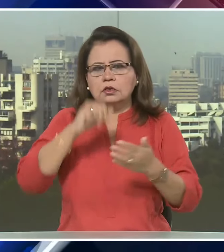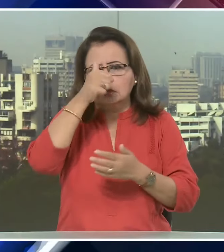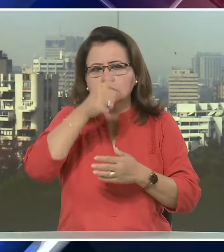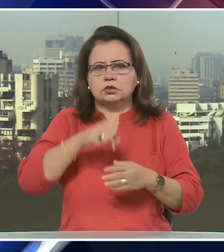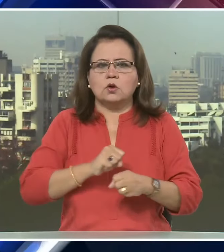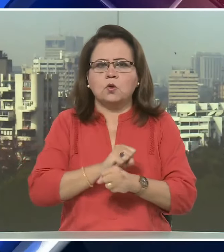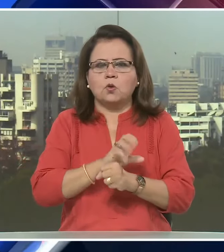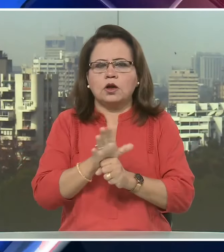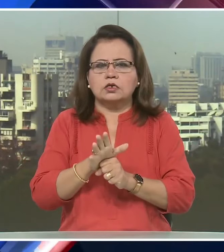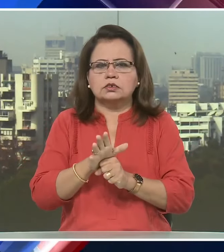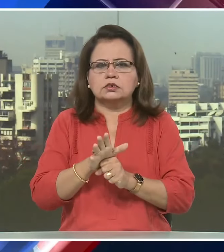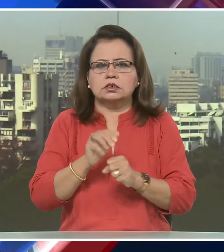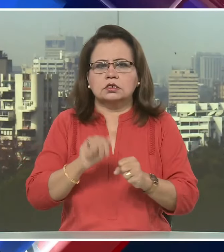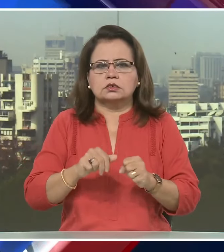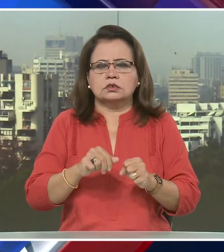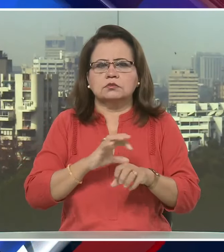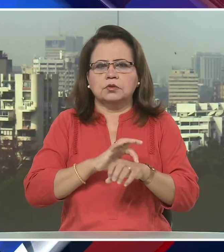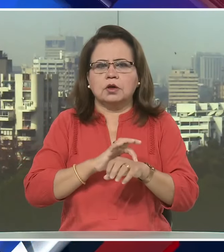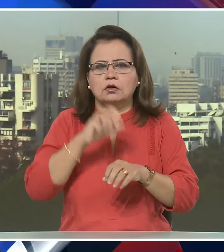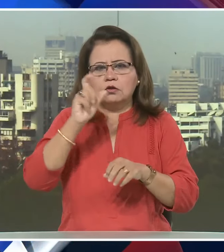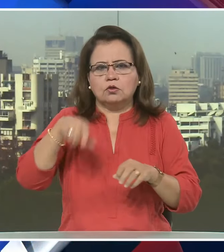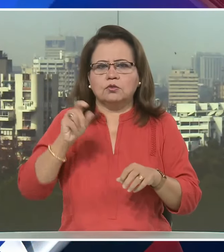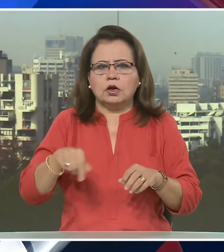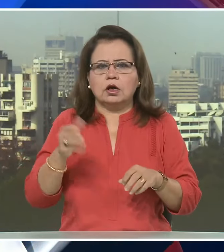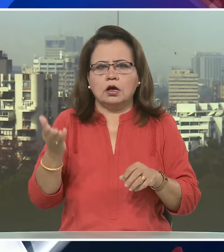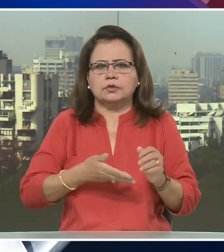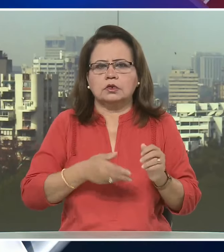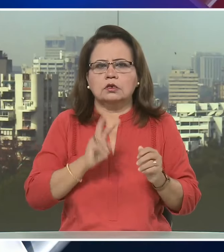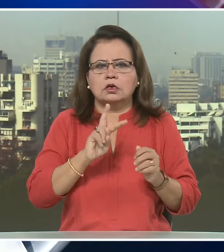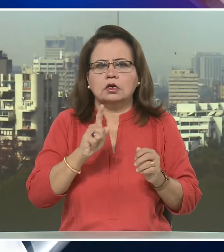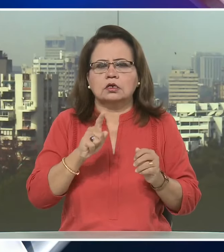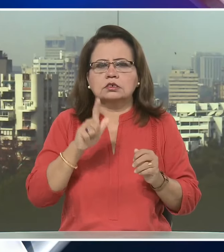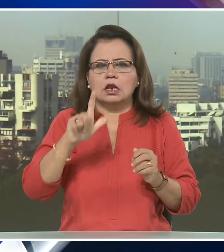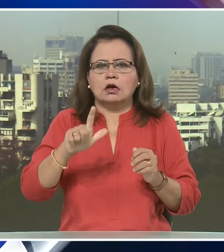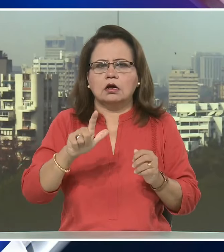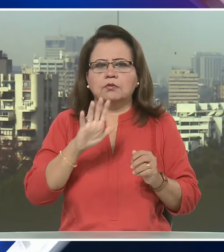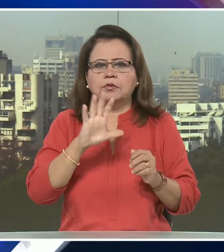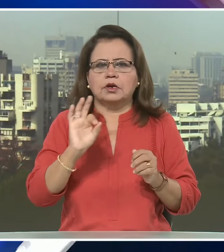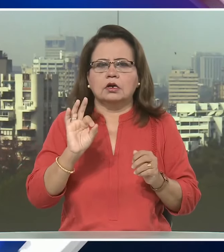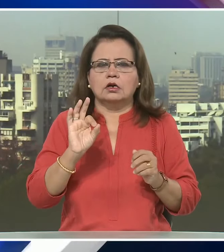में कोरोना वायरस महामारी से संक्रमित लोगों में अब तक